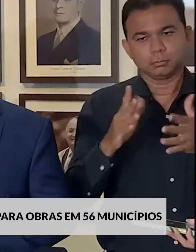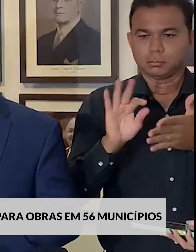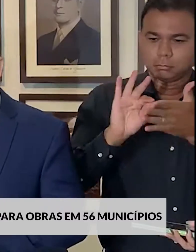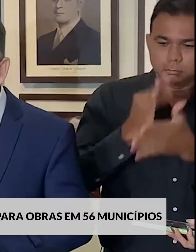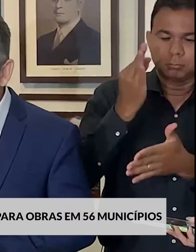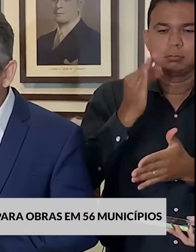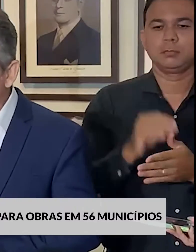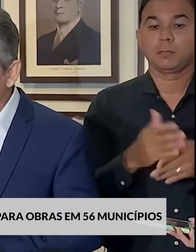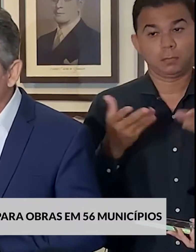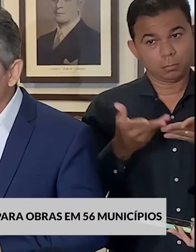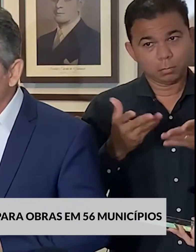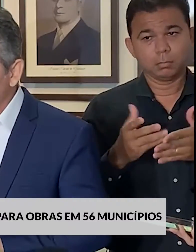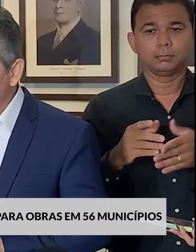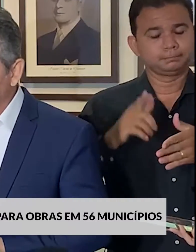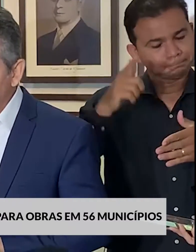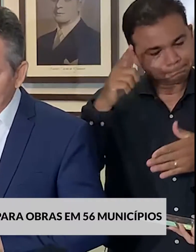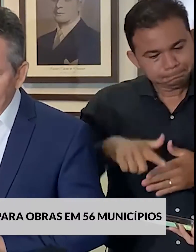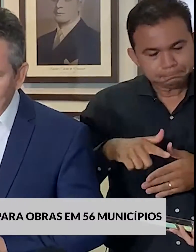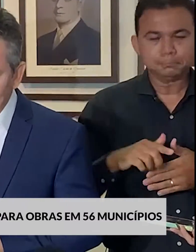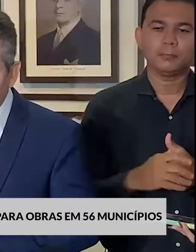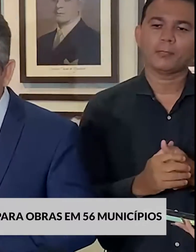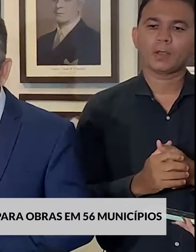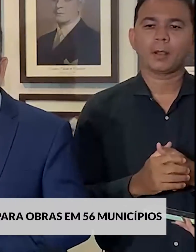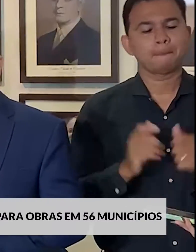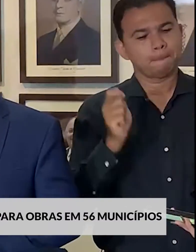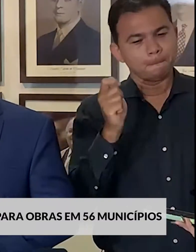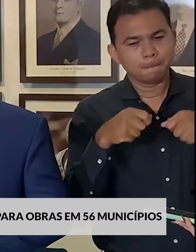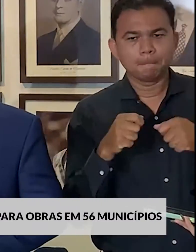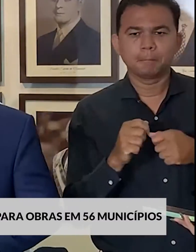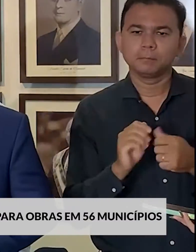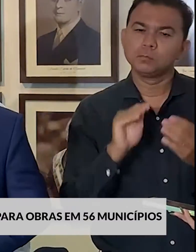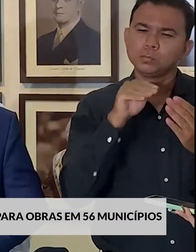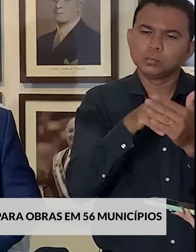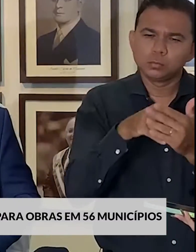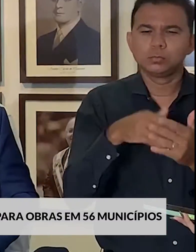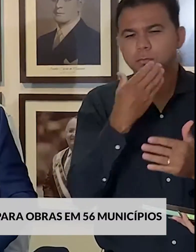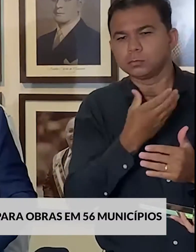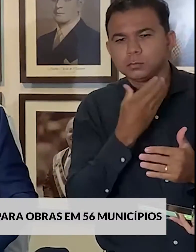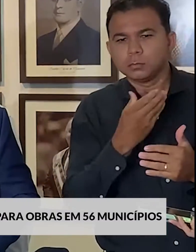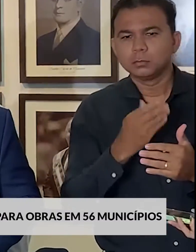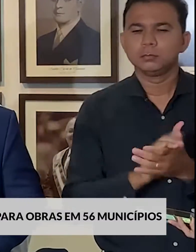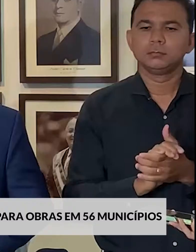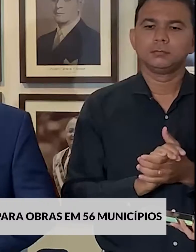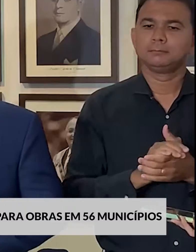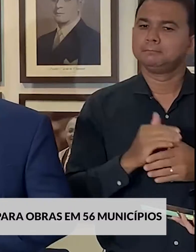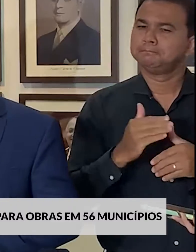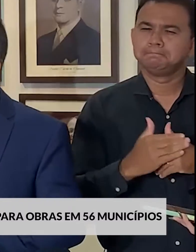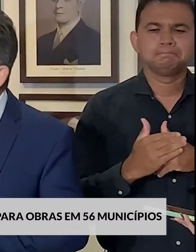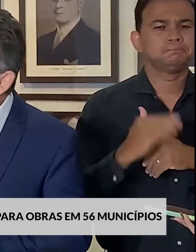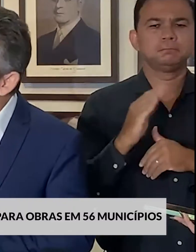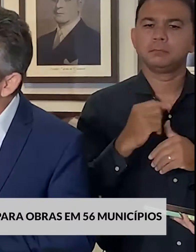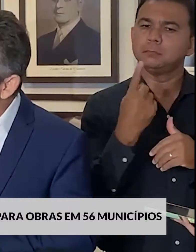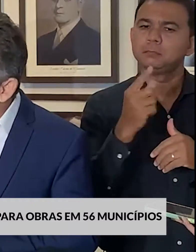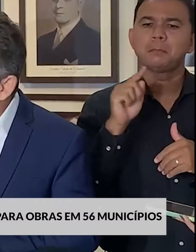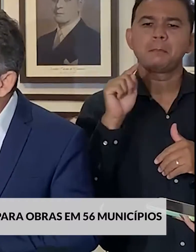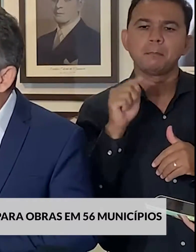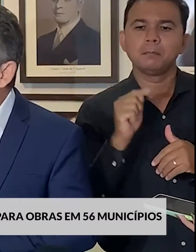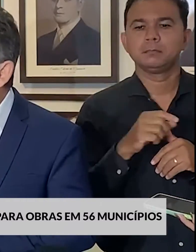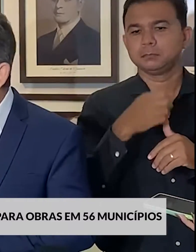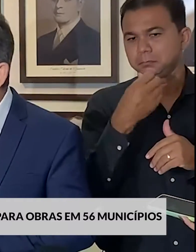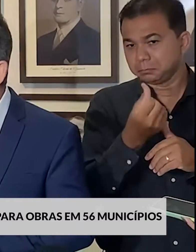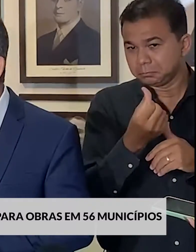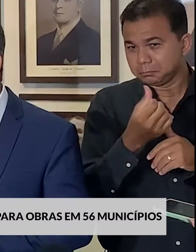serão dadas hoje aqui, que vai nos permitir chegar ao final desse ano com provavelmente mais de